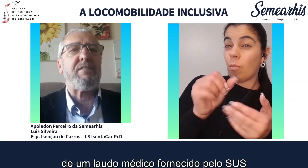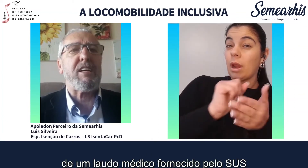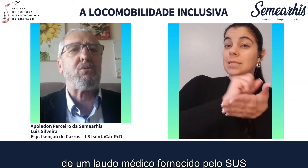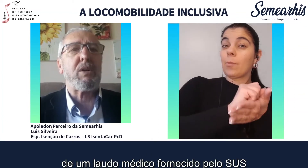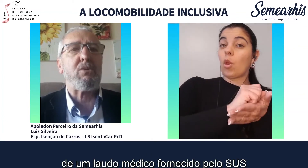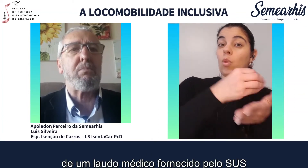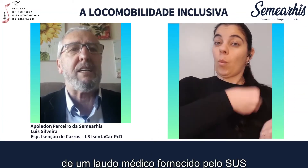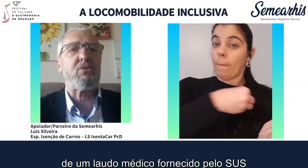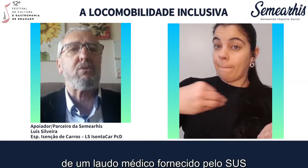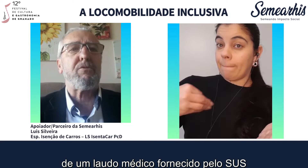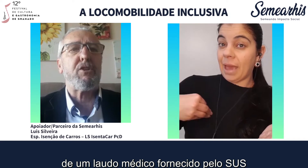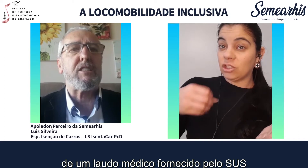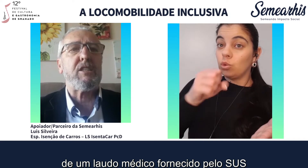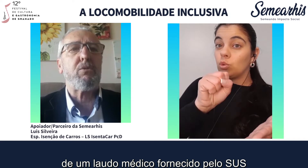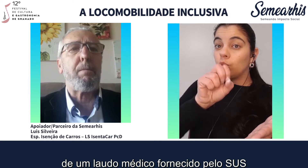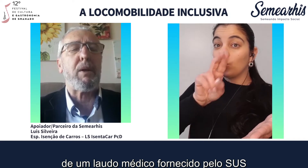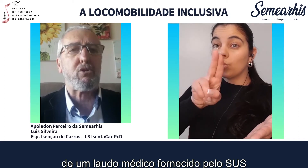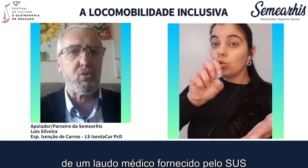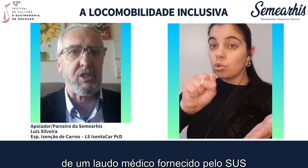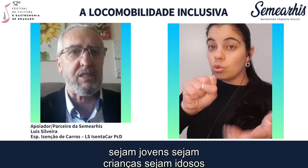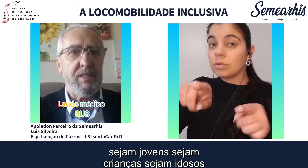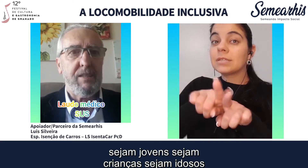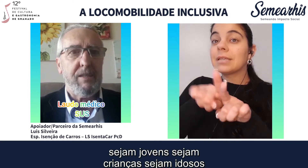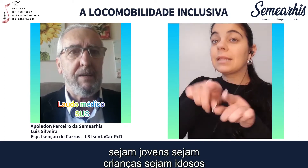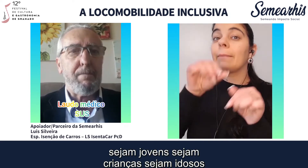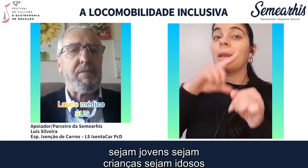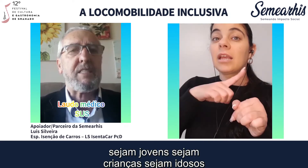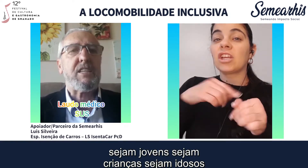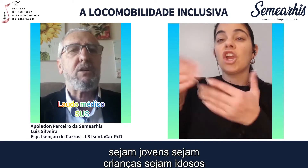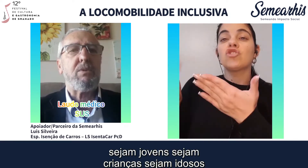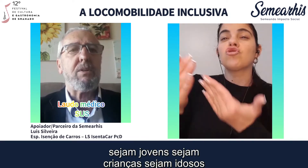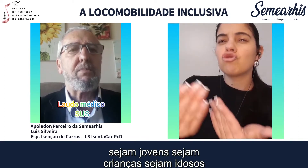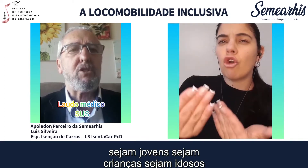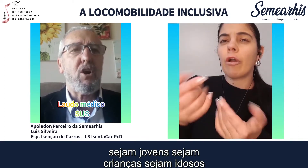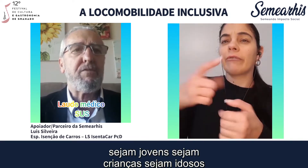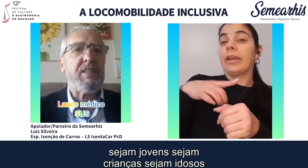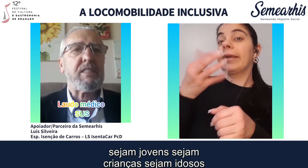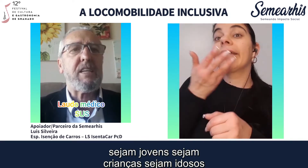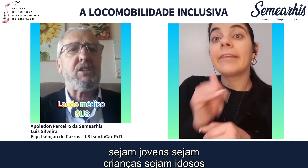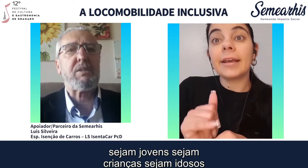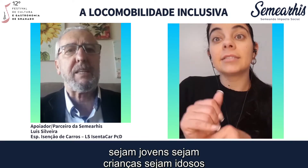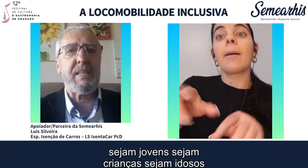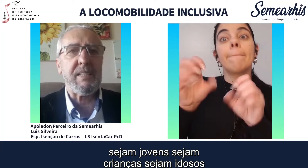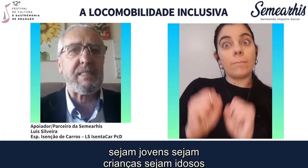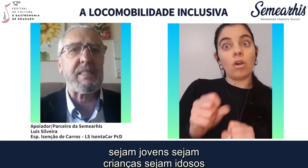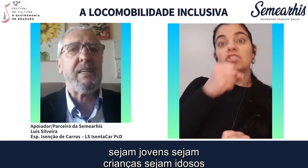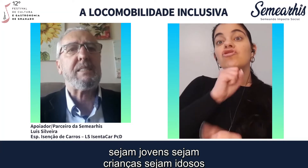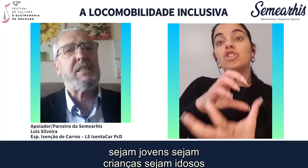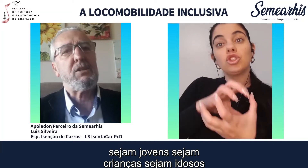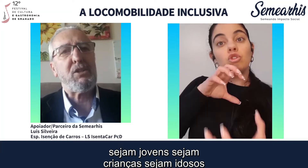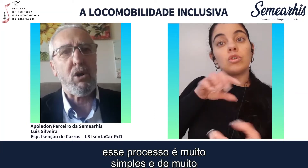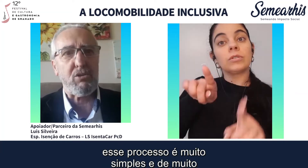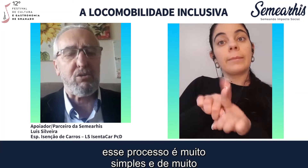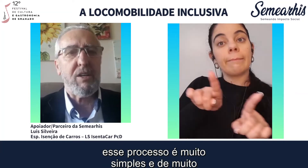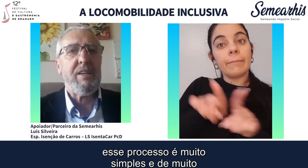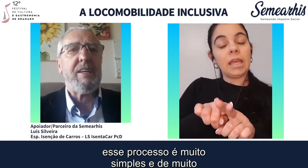benefício através de um laudo médico fornecido pelo SUS. Sejam jovens, sejam crianças,